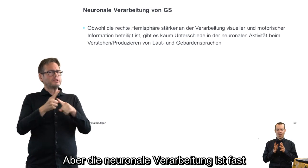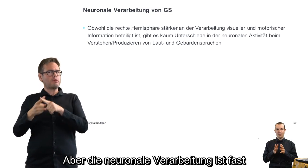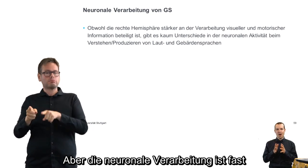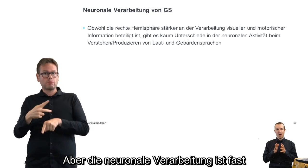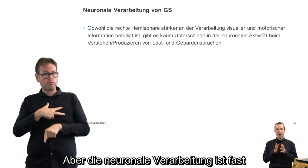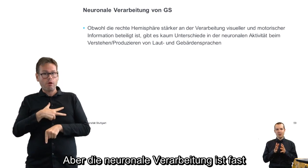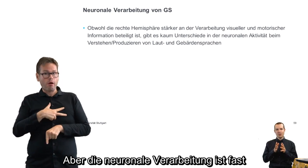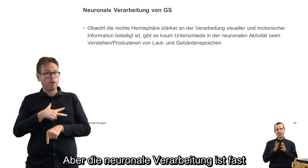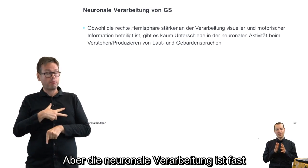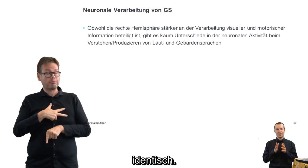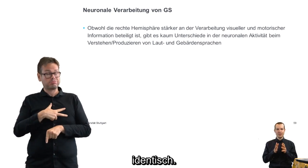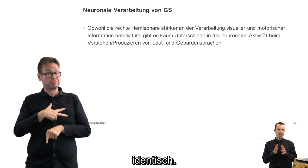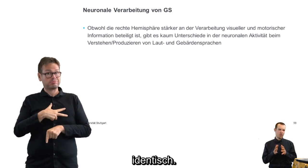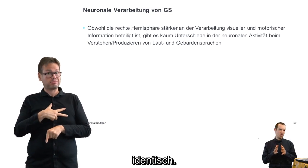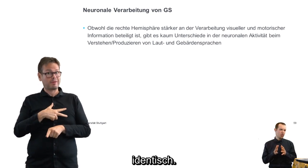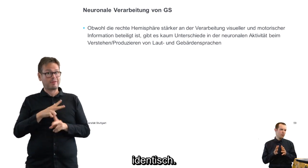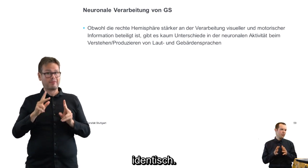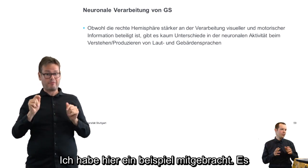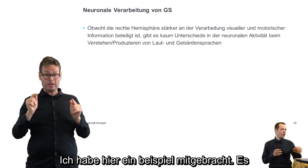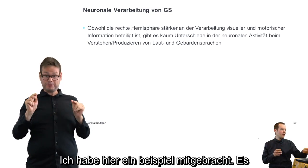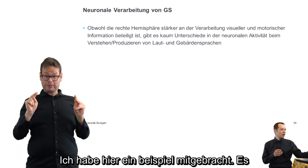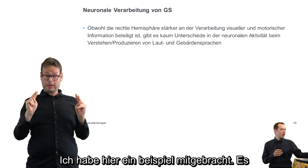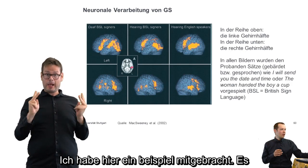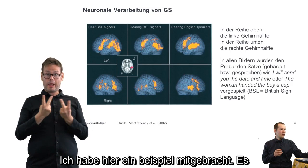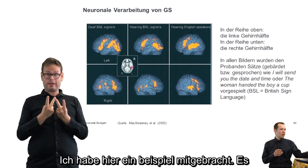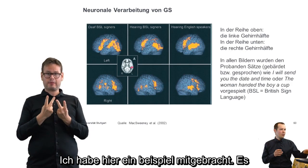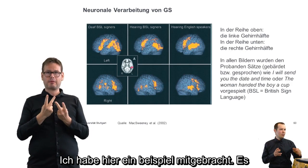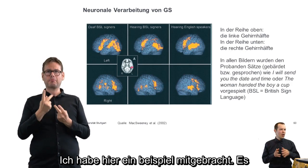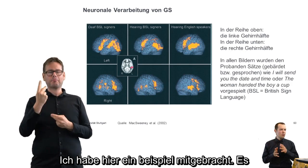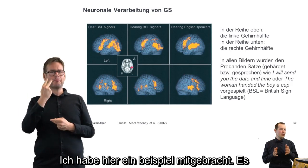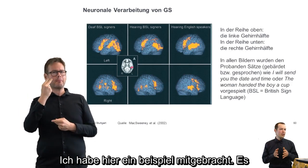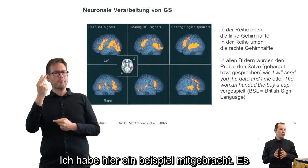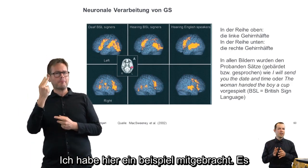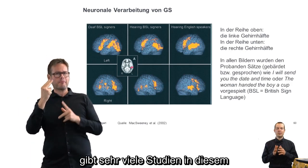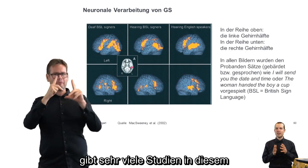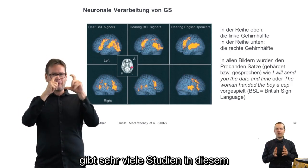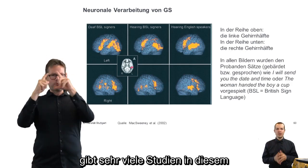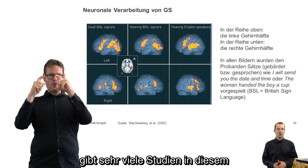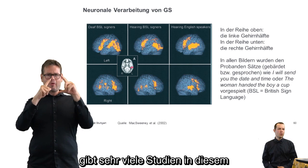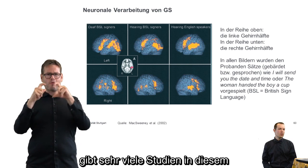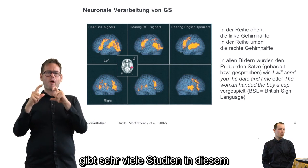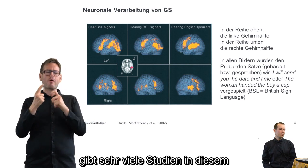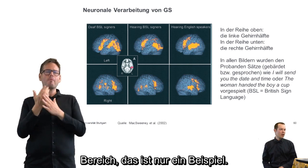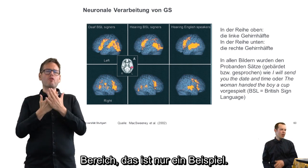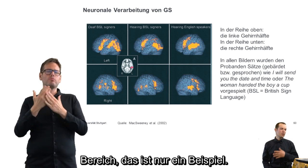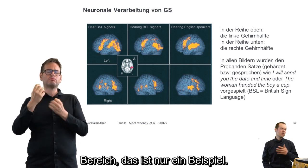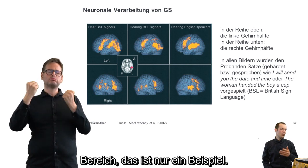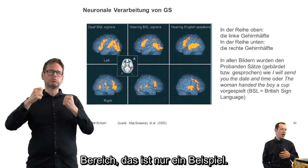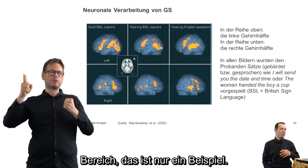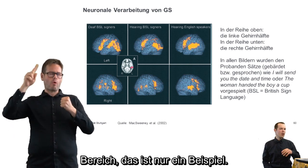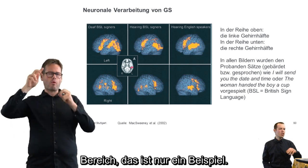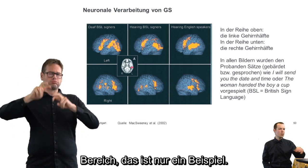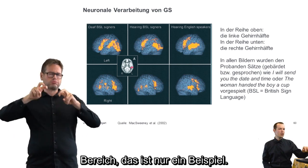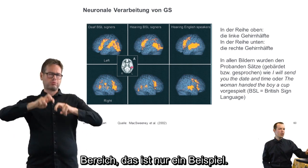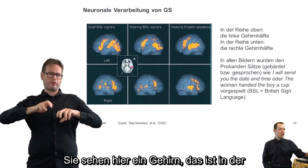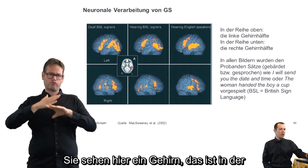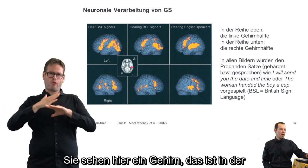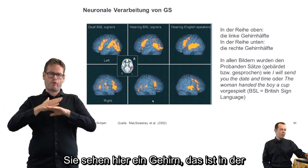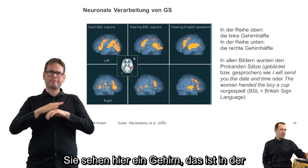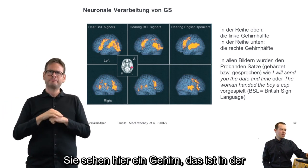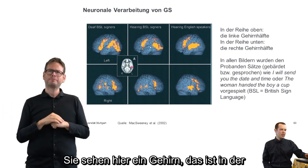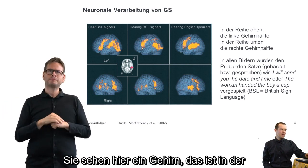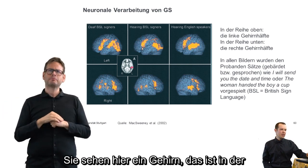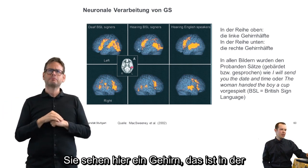neuronale Verarbeitung ist fast identisch. Ich habe hier ein Beispiel mitgebracht, es gibt sehr viele Studien zu diesem Bereich, das ist nur ein Beispiel.